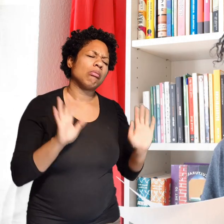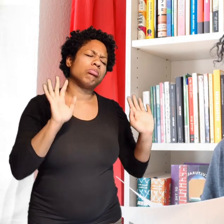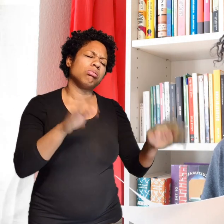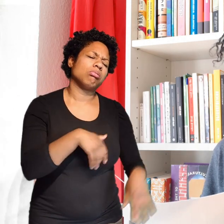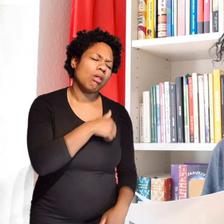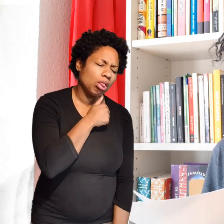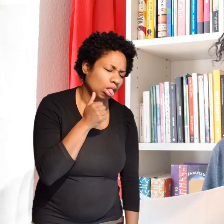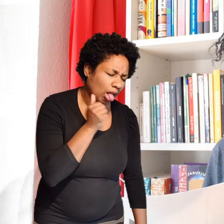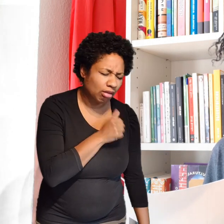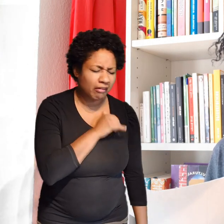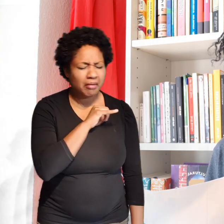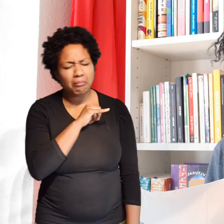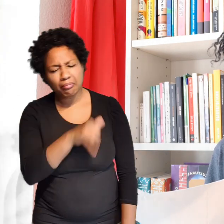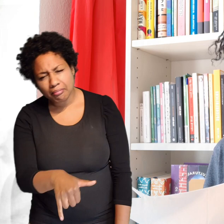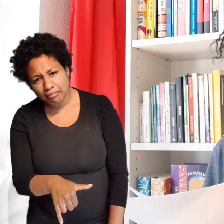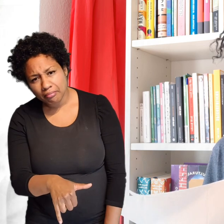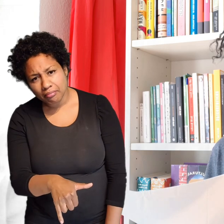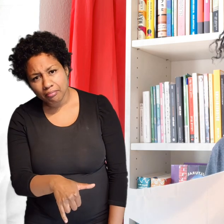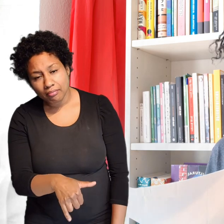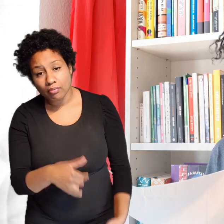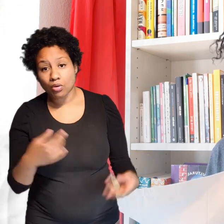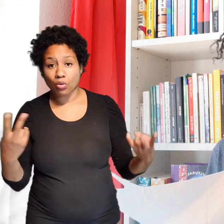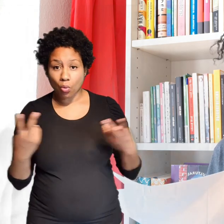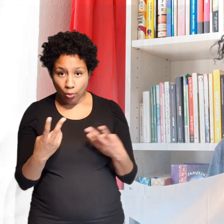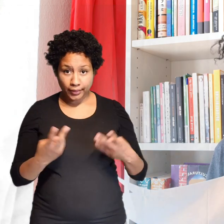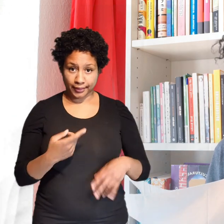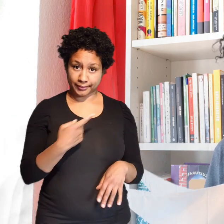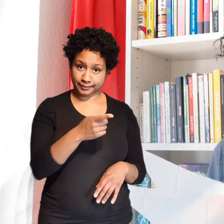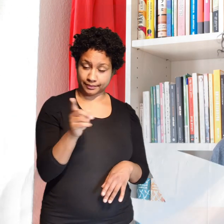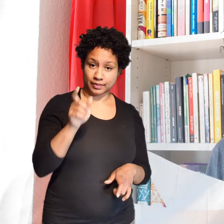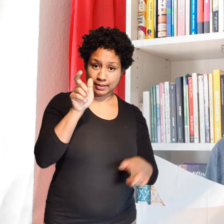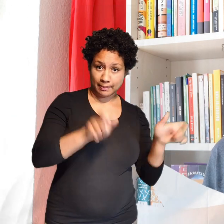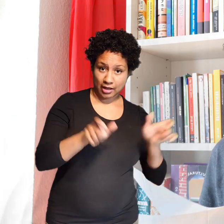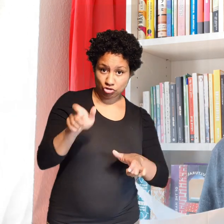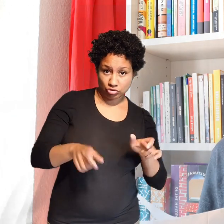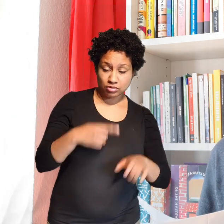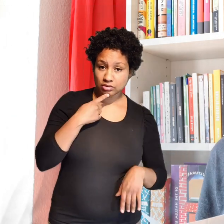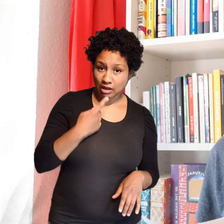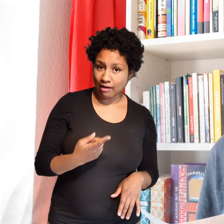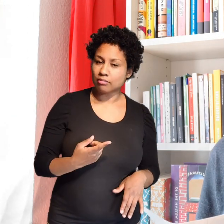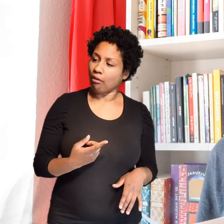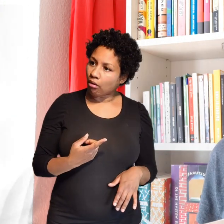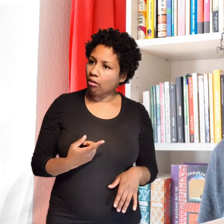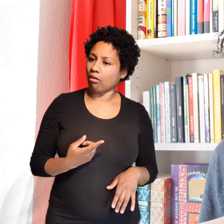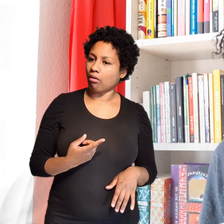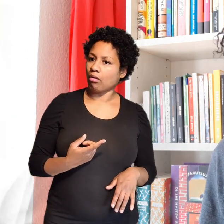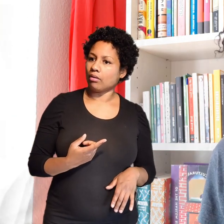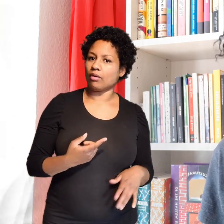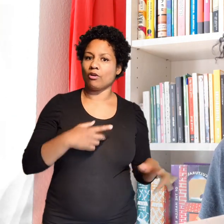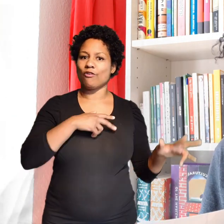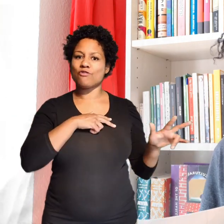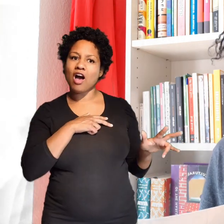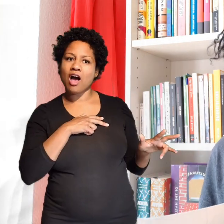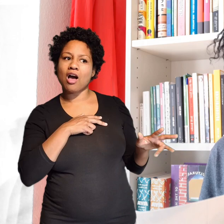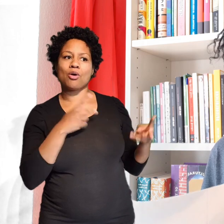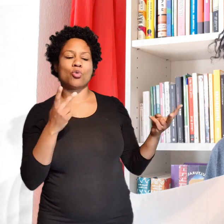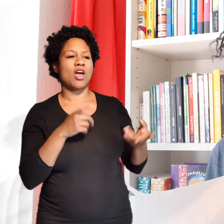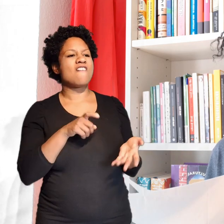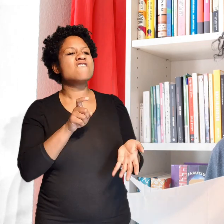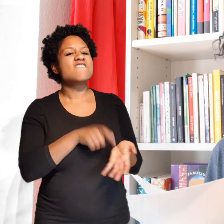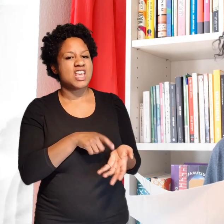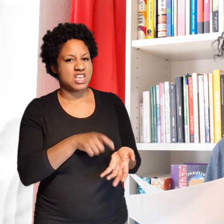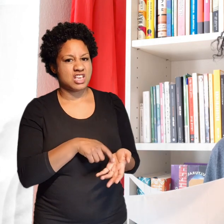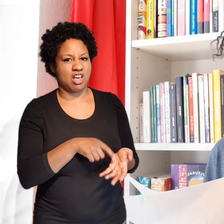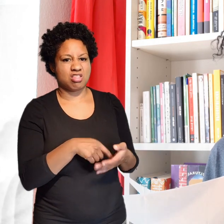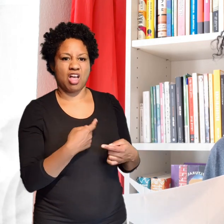verspüren? Oder gehören Sie zu den Menschen, die trotz allem, vielleicht sogar wegen allem,